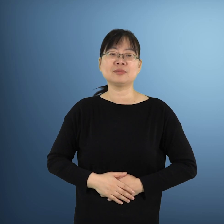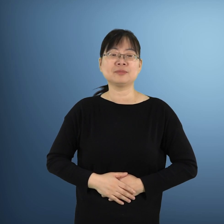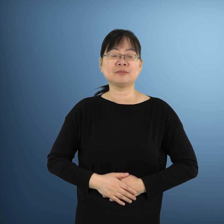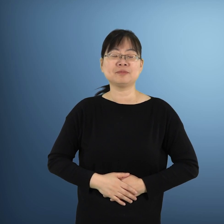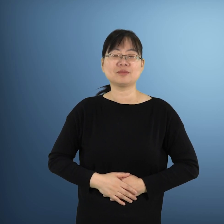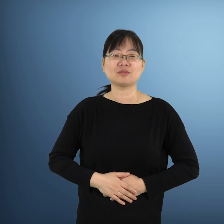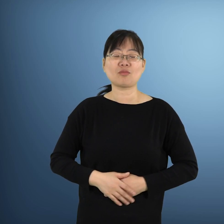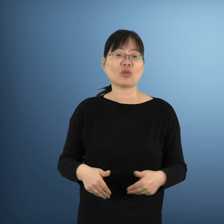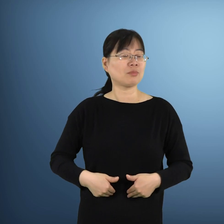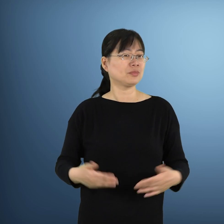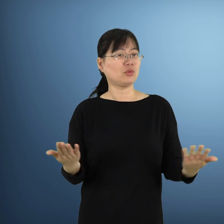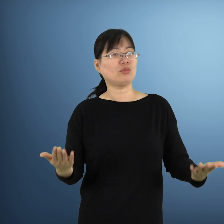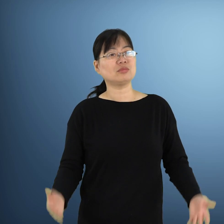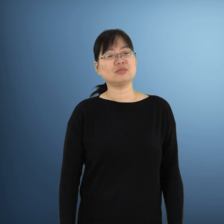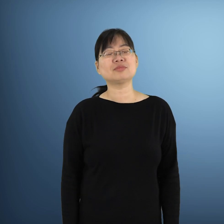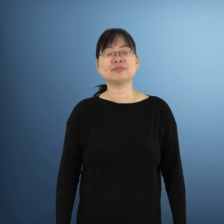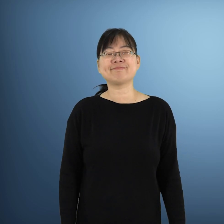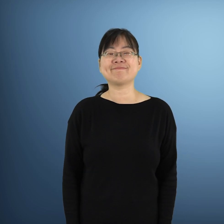그럴 필요 없잖아요.